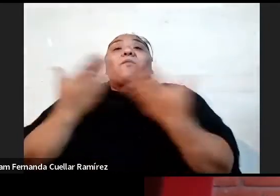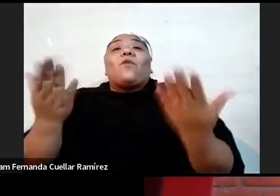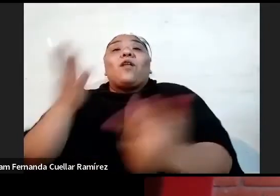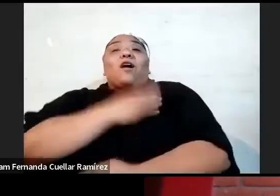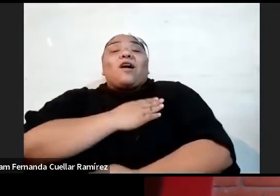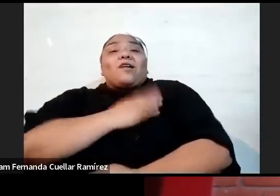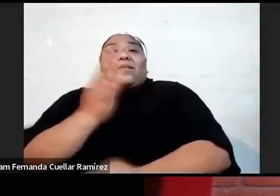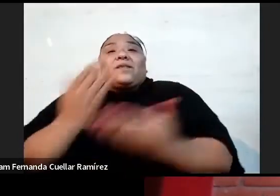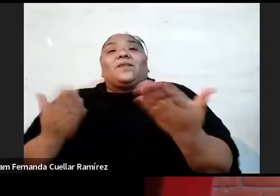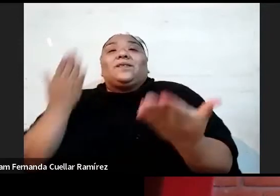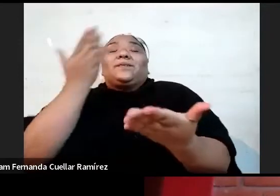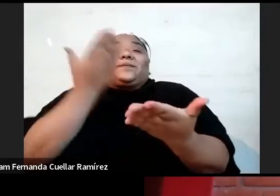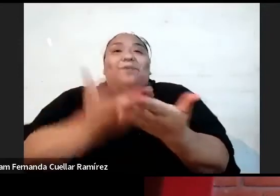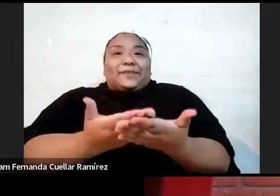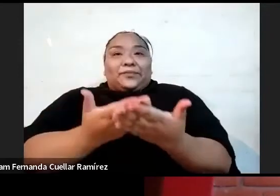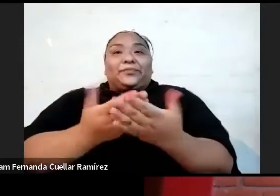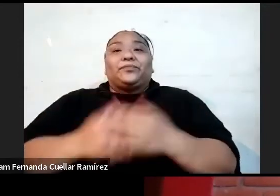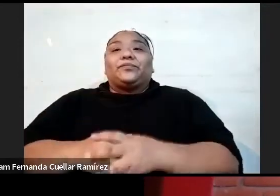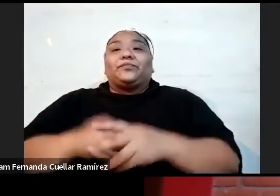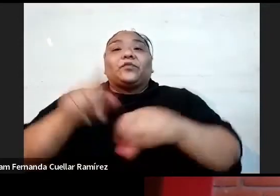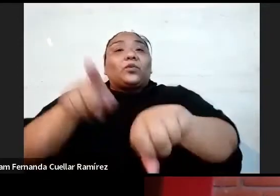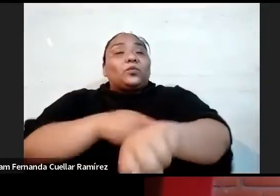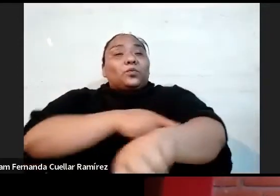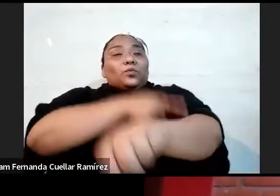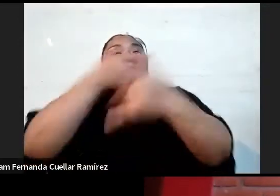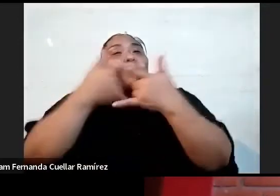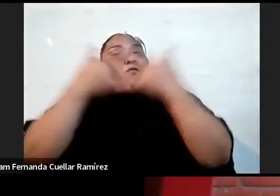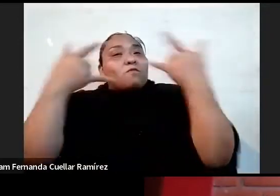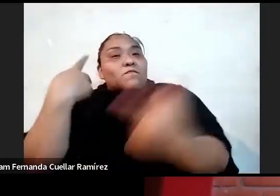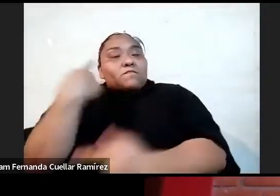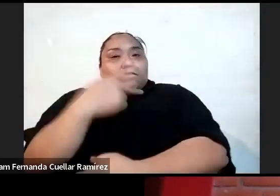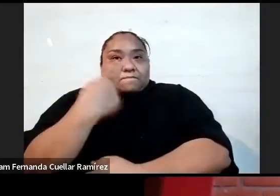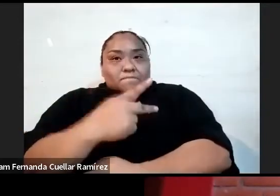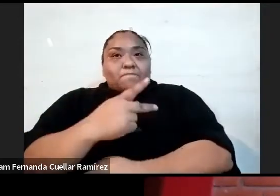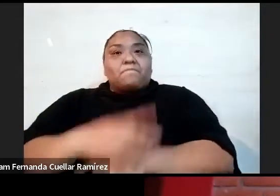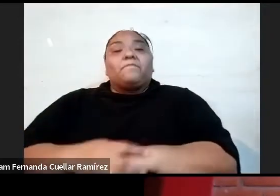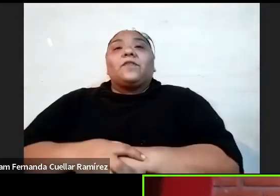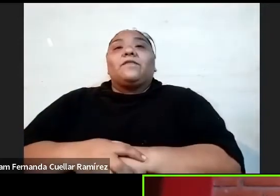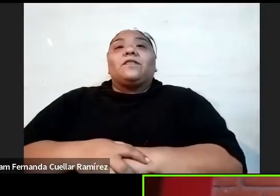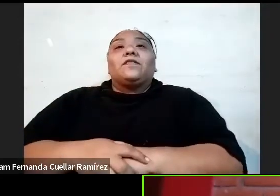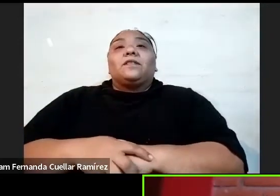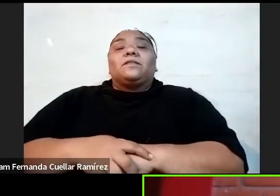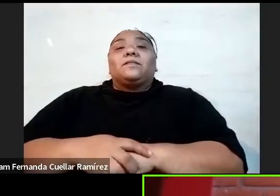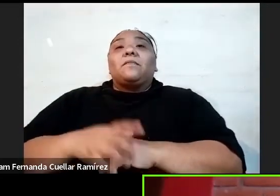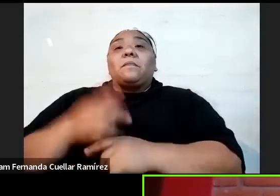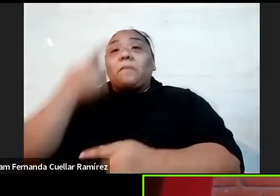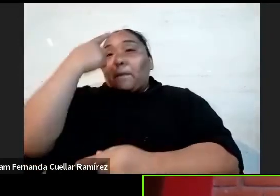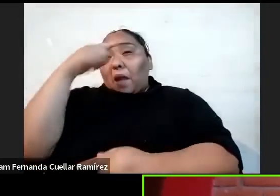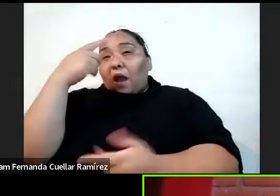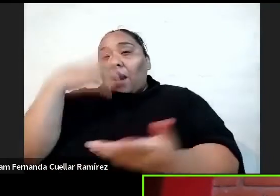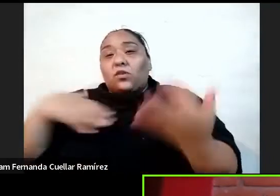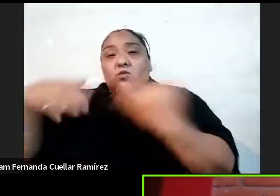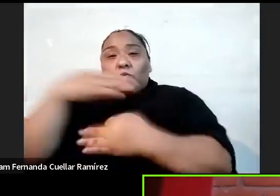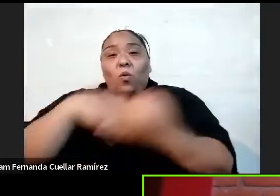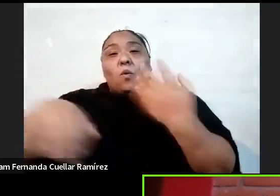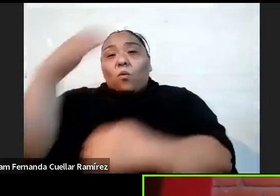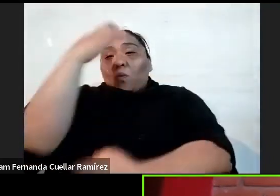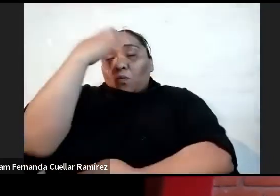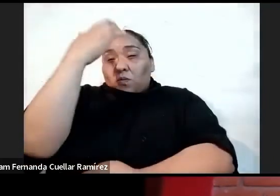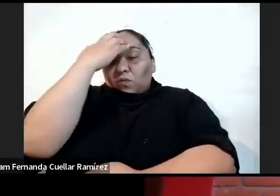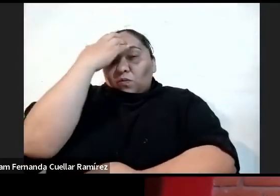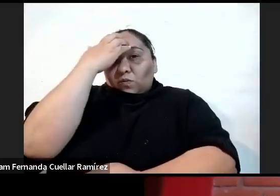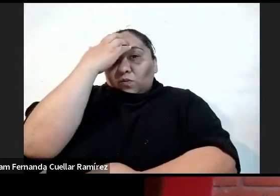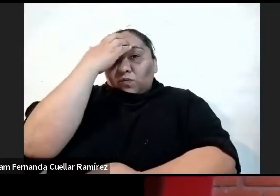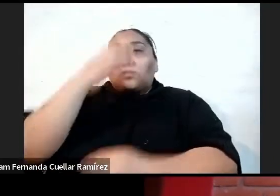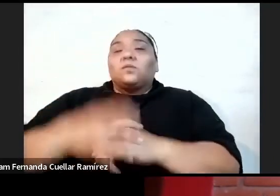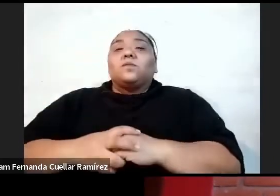poquito la trayectoria de Anne Feta Minash para que la vayan conociendo. Y